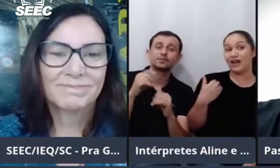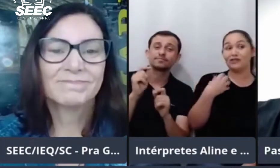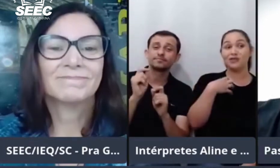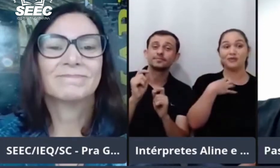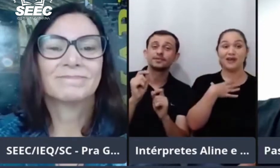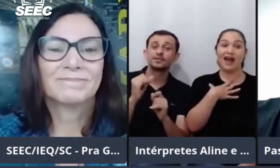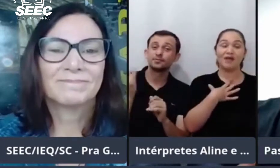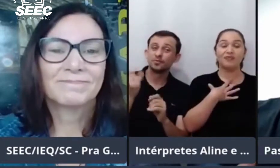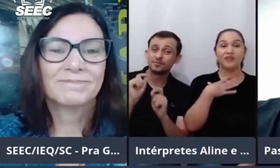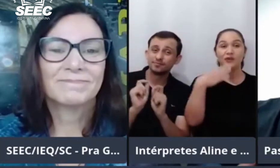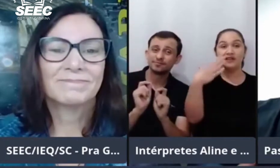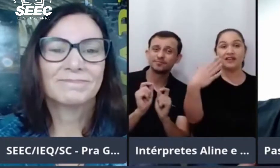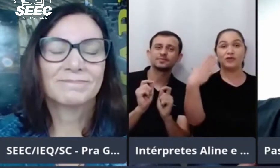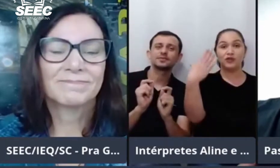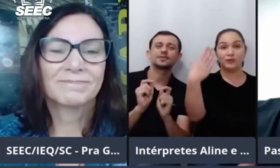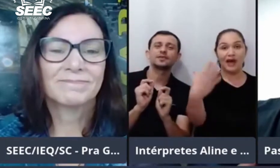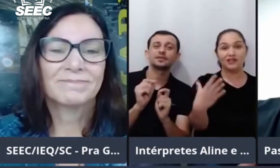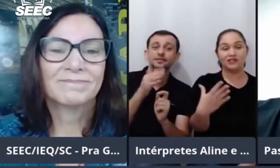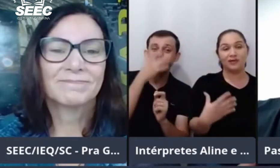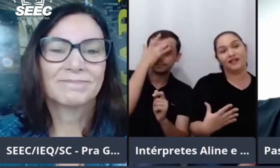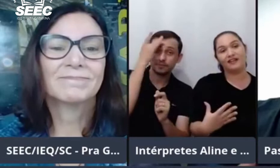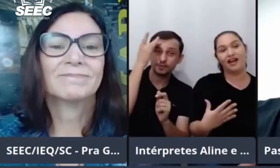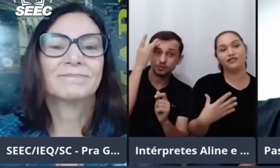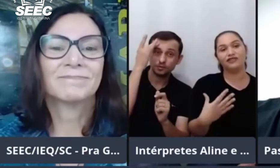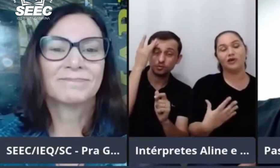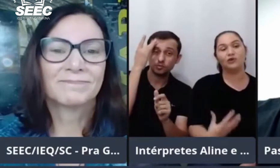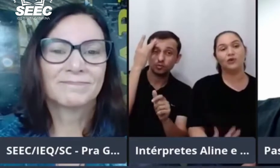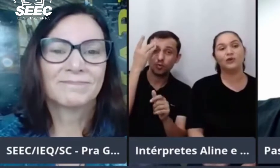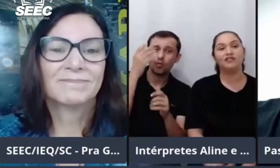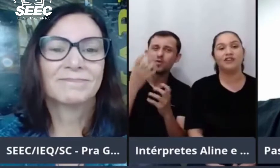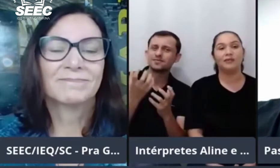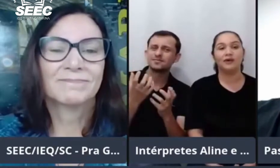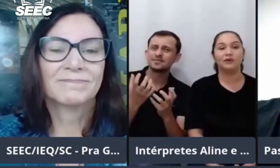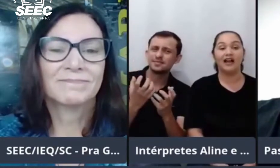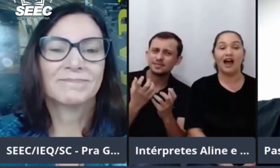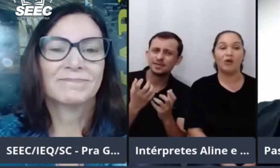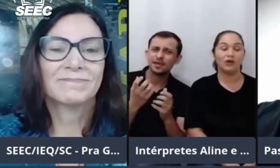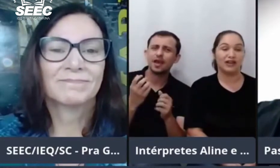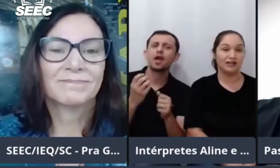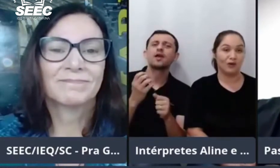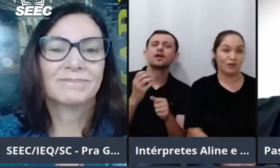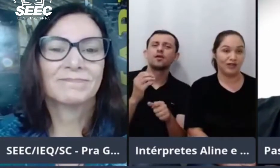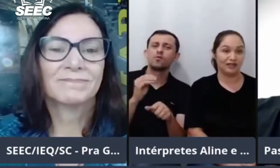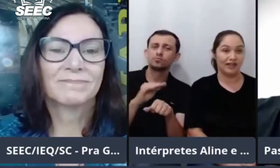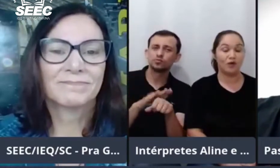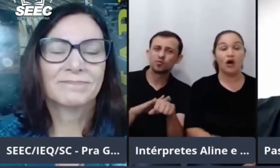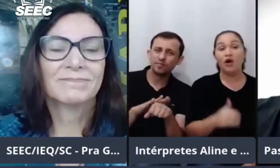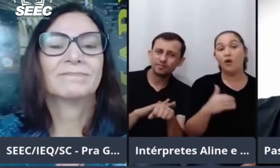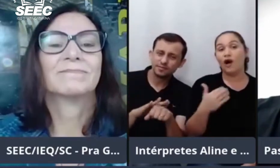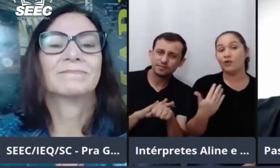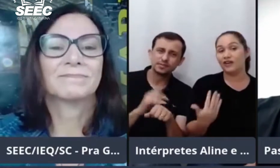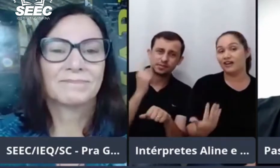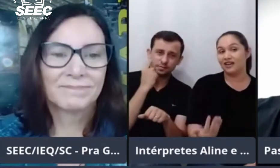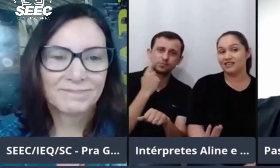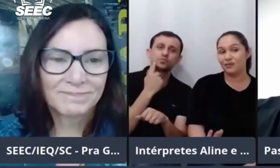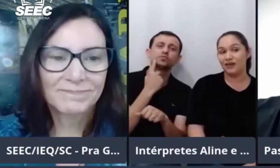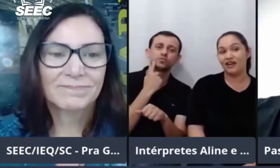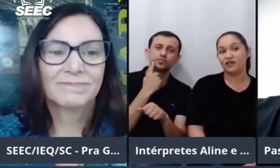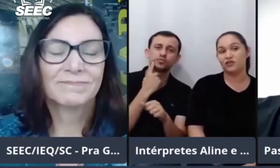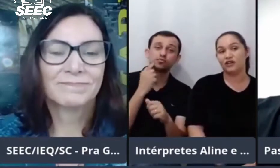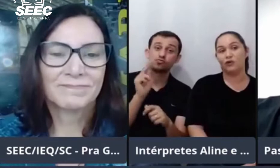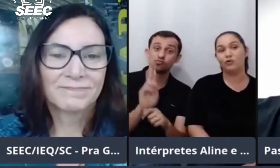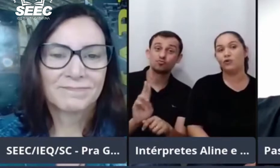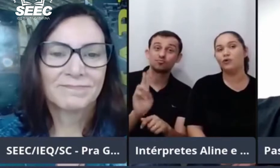pessoa do lado, não esperar que o intérprete pare de interpretar e no final do culto ele venha perguntar algo que ele não compreendeu, ou algo que ele quer